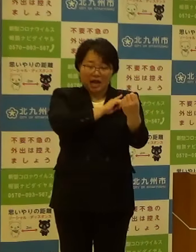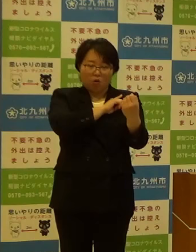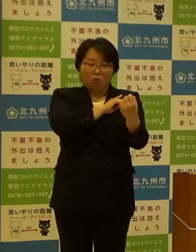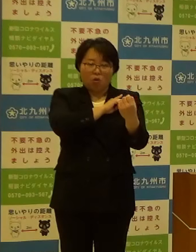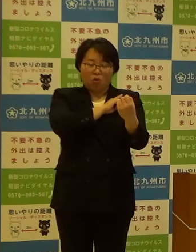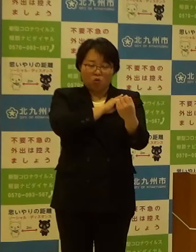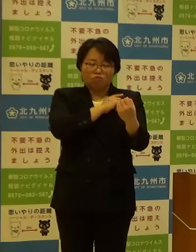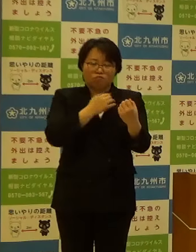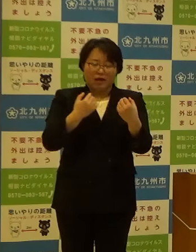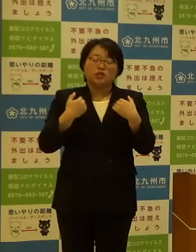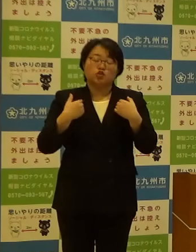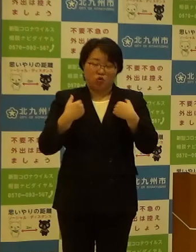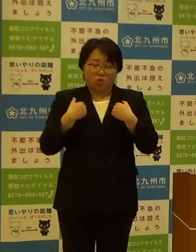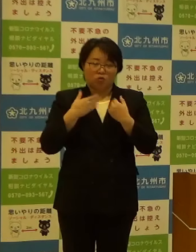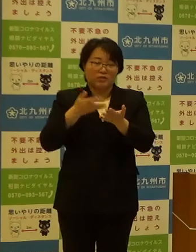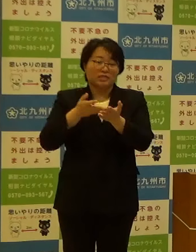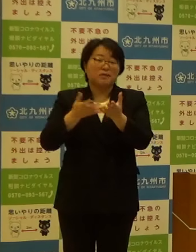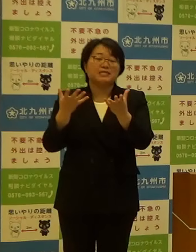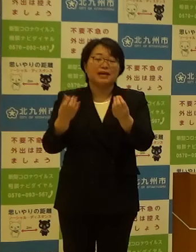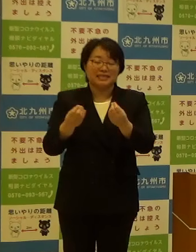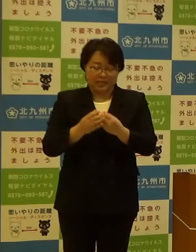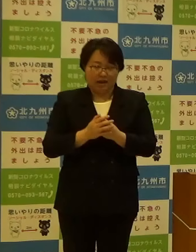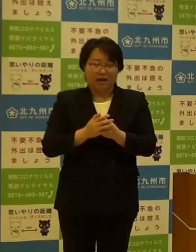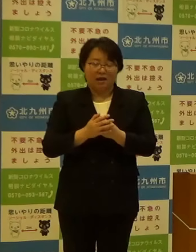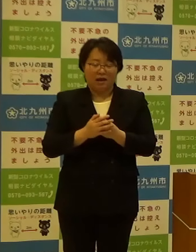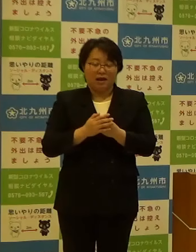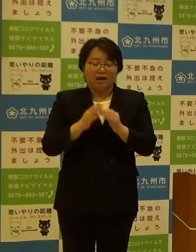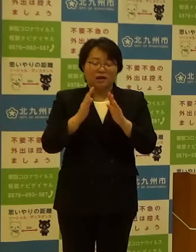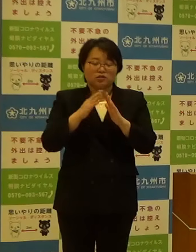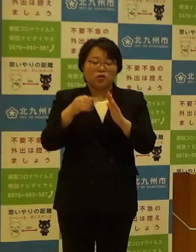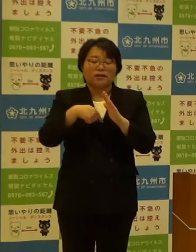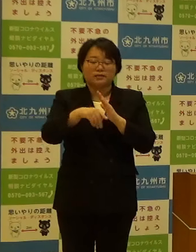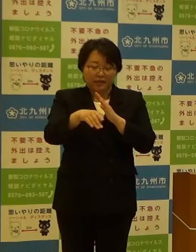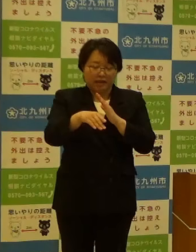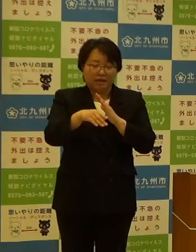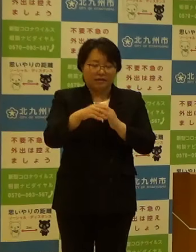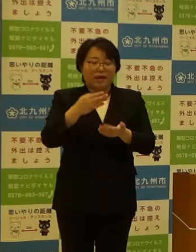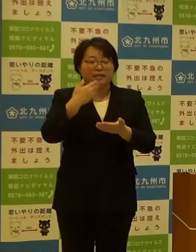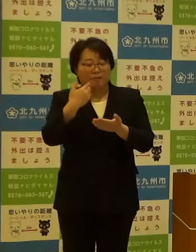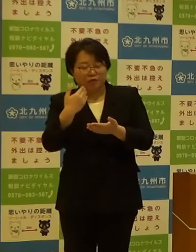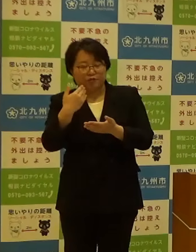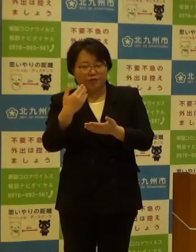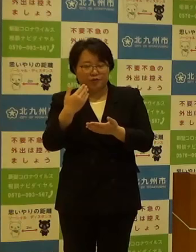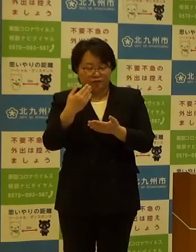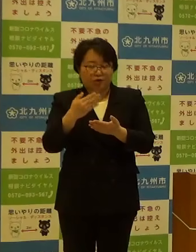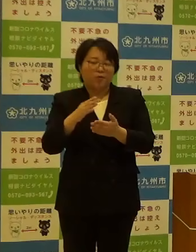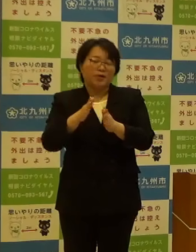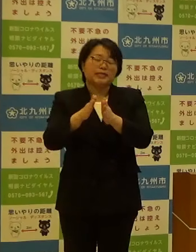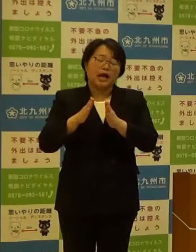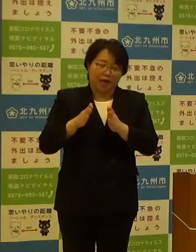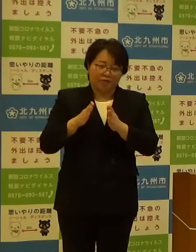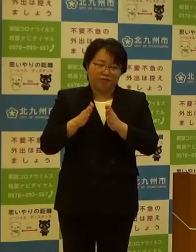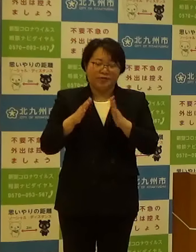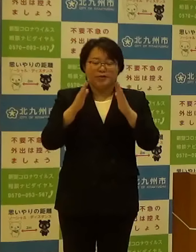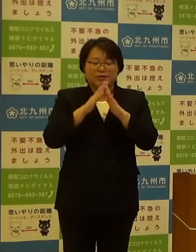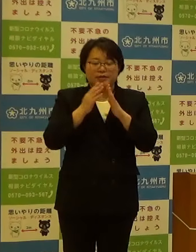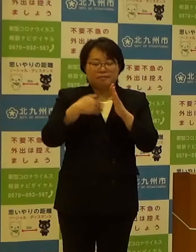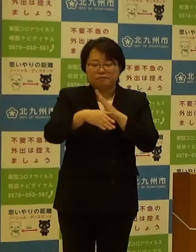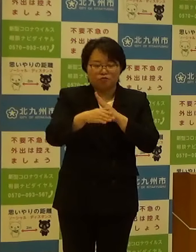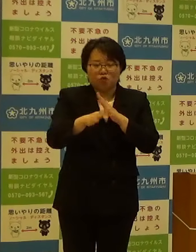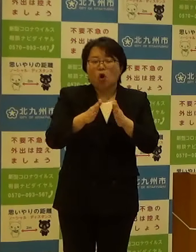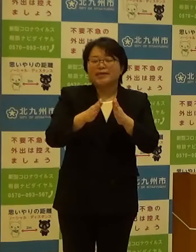す、人との接触を減らすということで、とにかくホームステイでその家の中でじーっと巣ごもりを